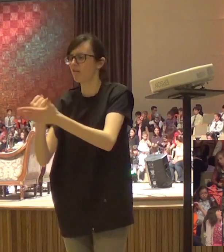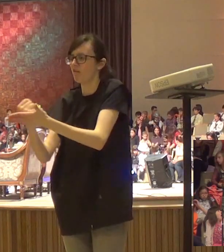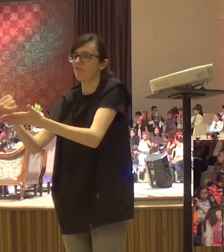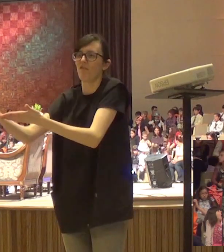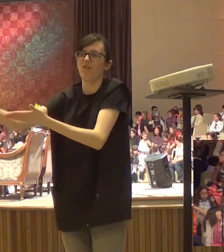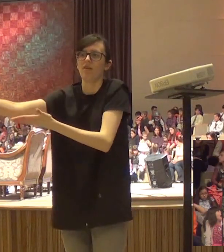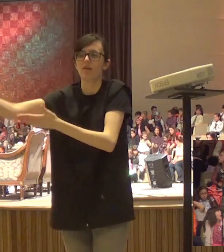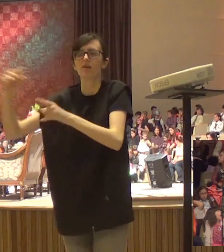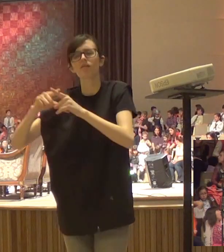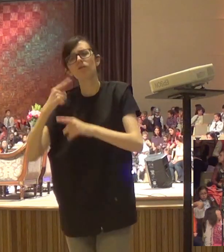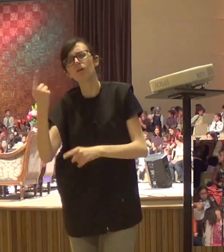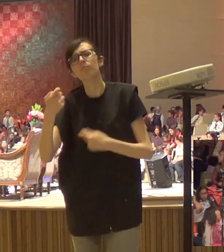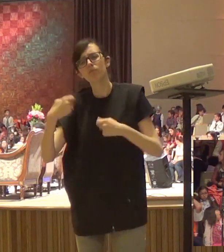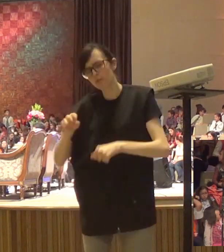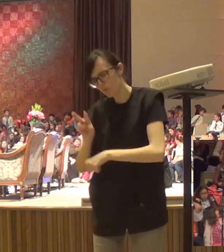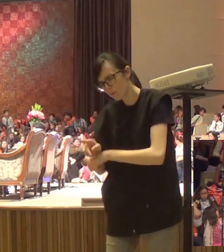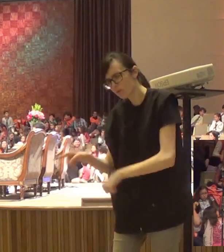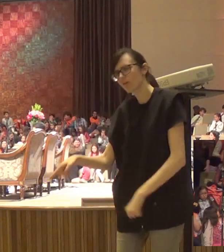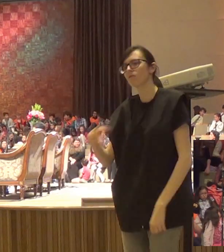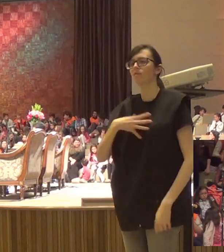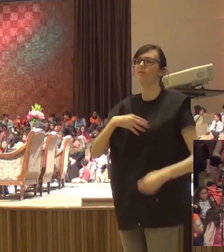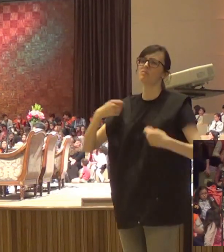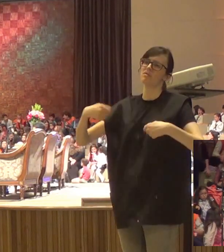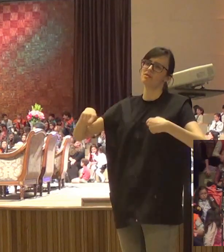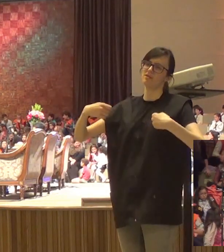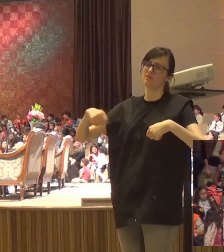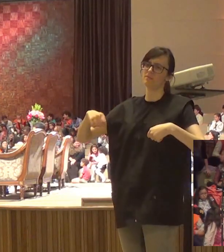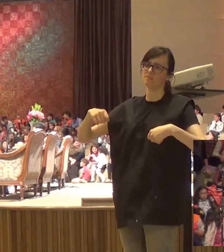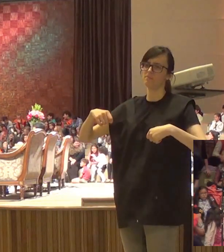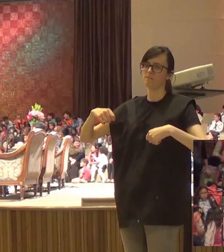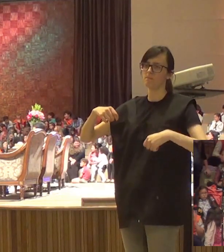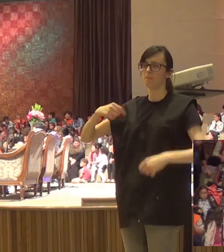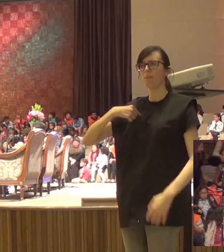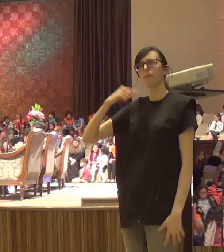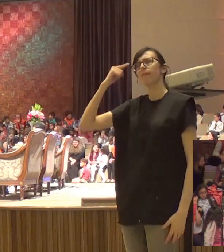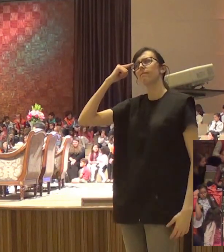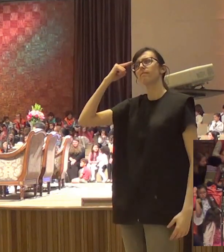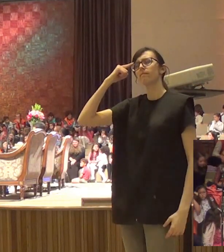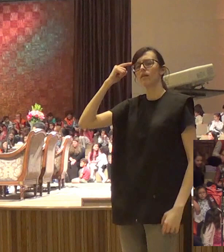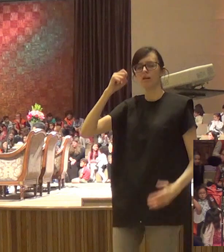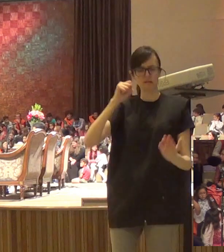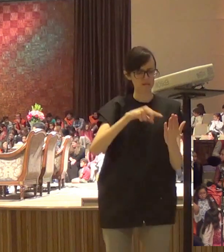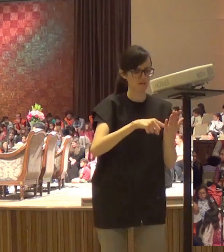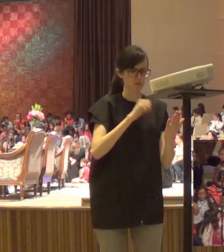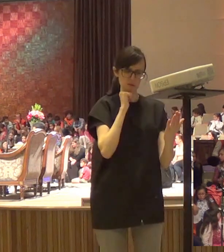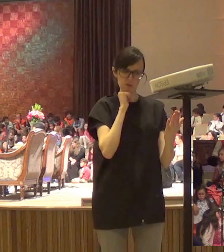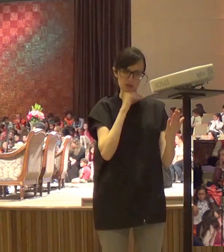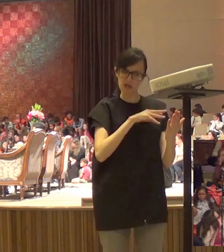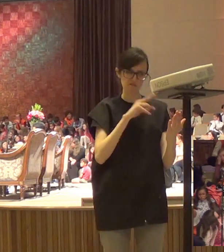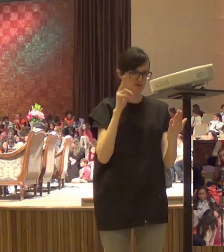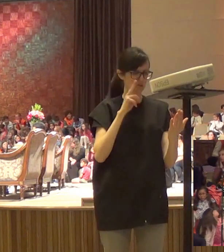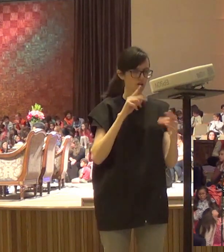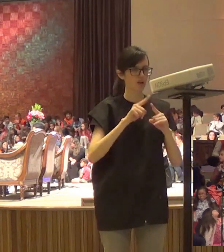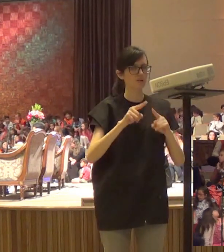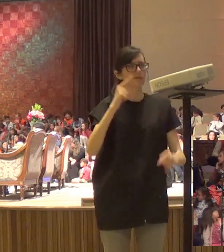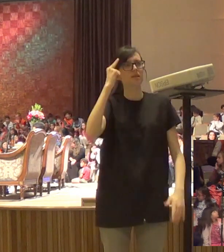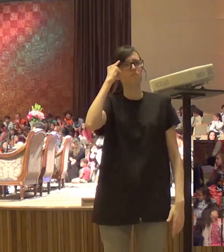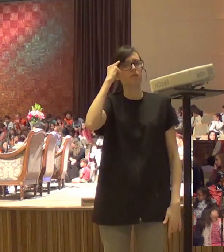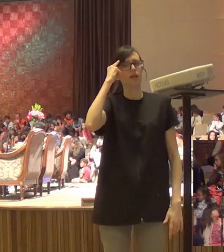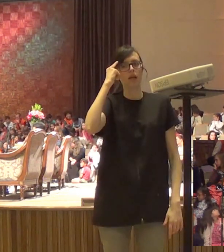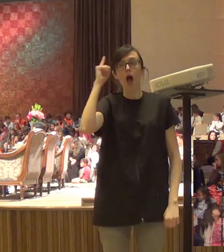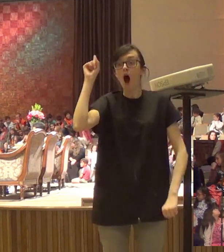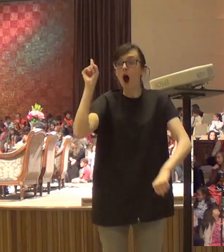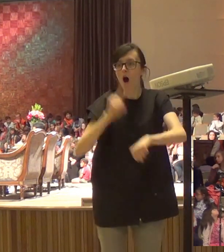ativamente envolvidos na vida dos nossos filhos. E eu olho isso pelo lado positivo também. Porque quando o coração de pais e filhos se